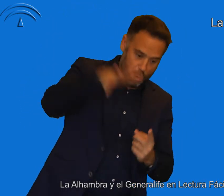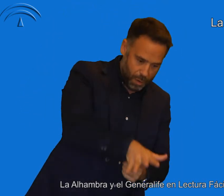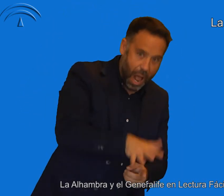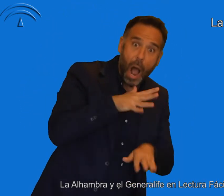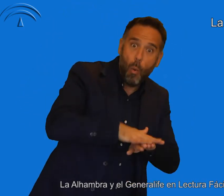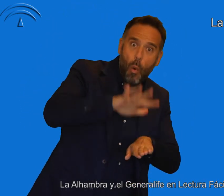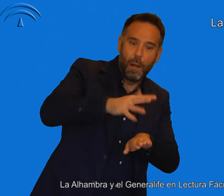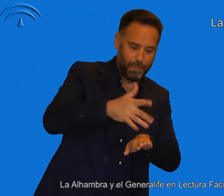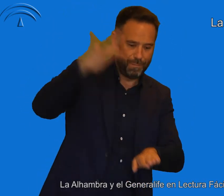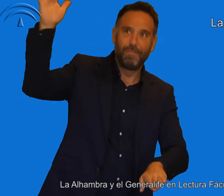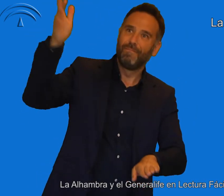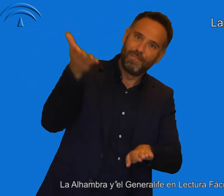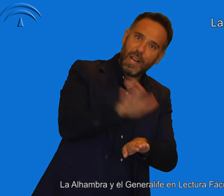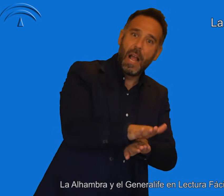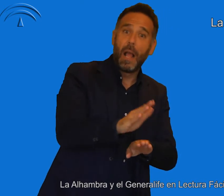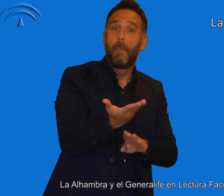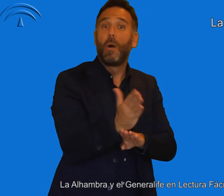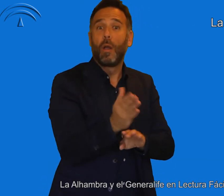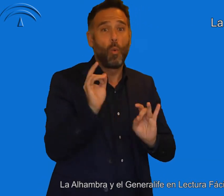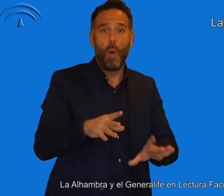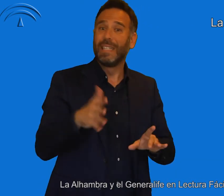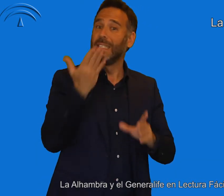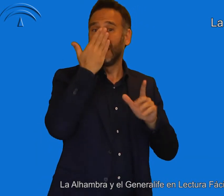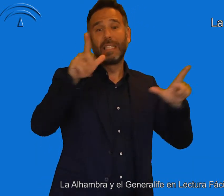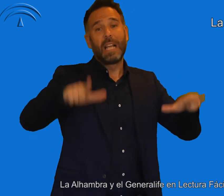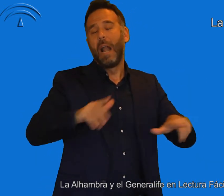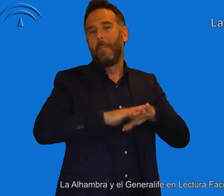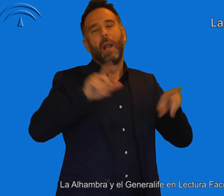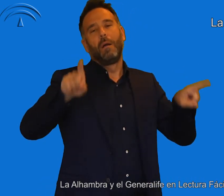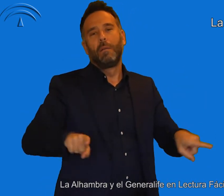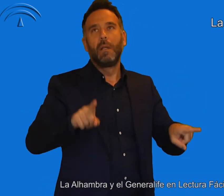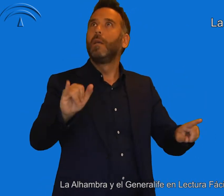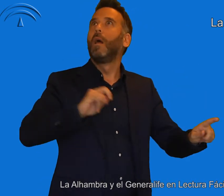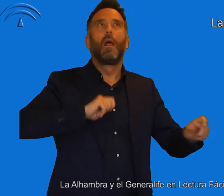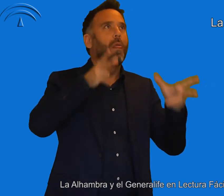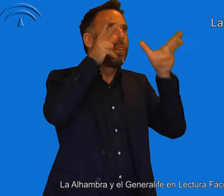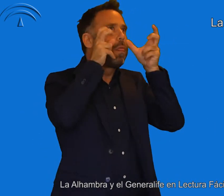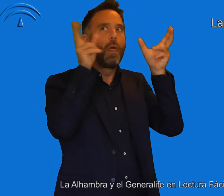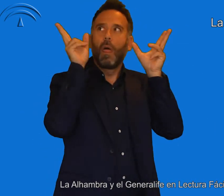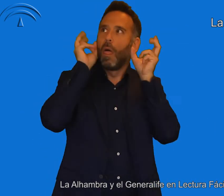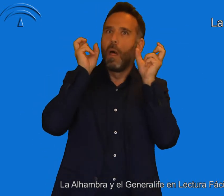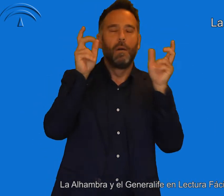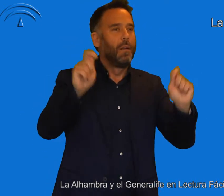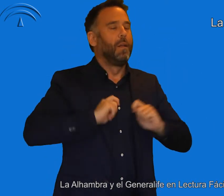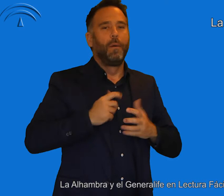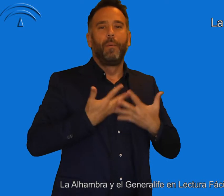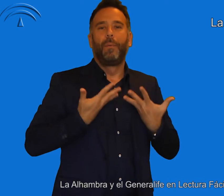agua. Es una sala para el reposo y el placer de los sentidos. Los mensajes en árabe